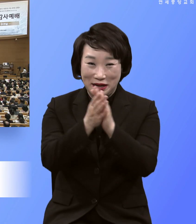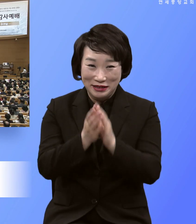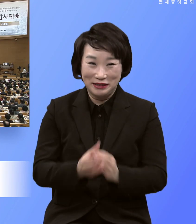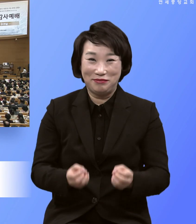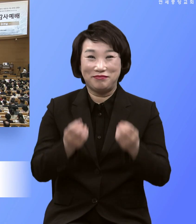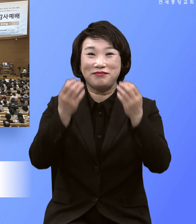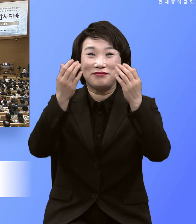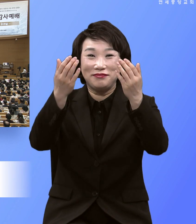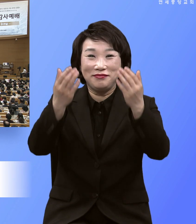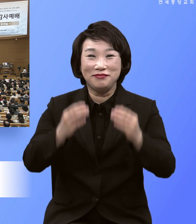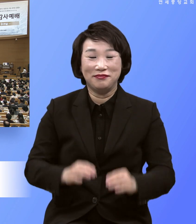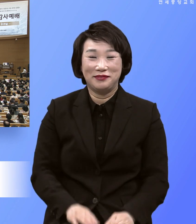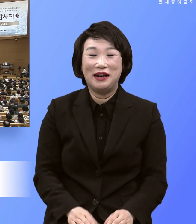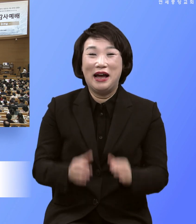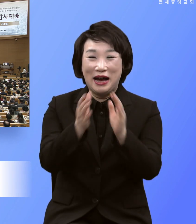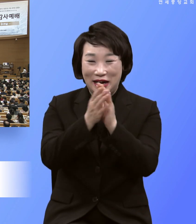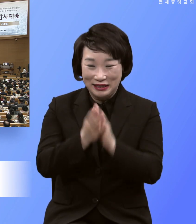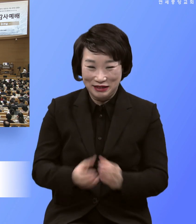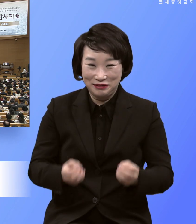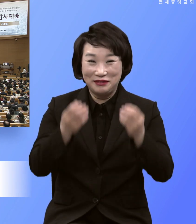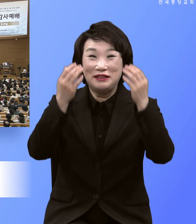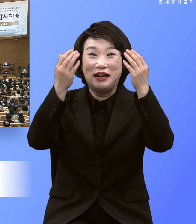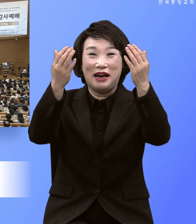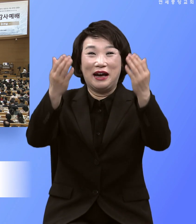할렐루야. 할렐루야.